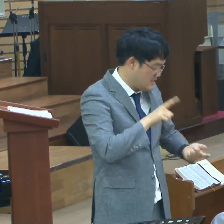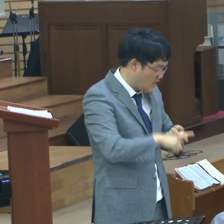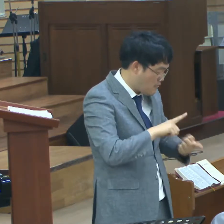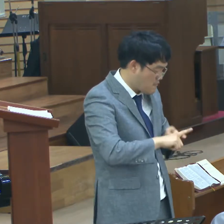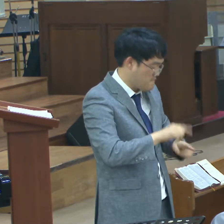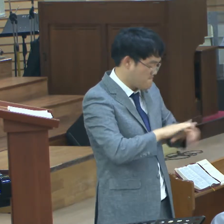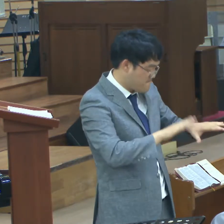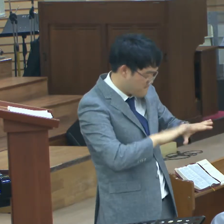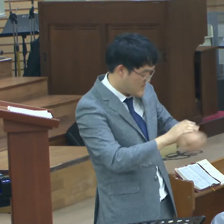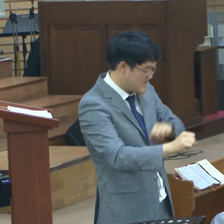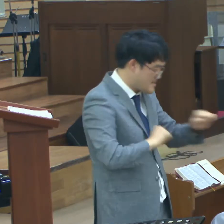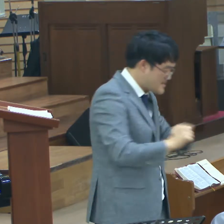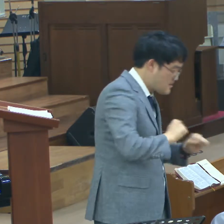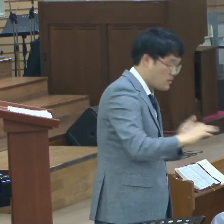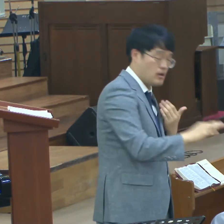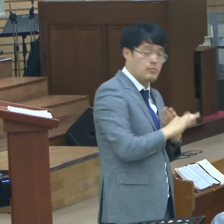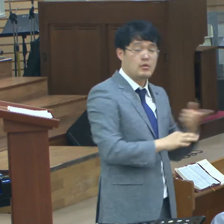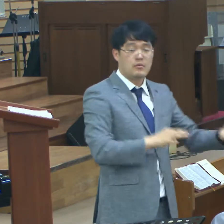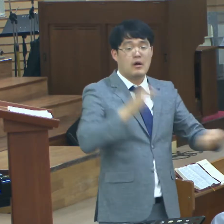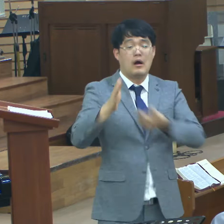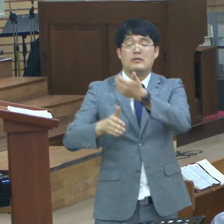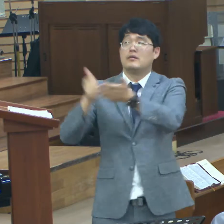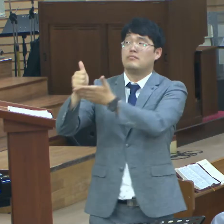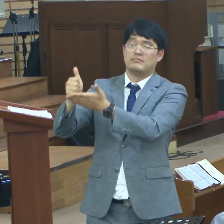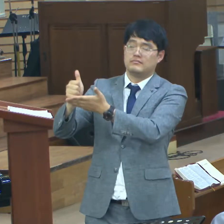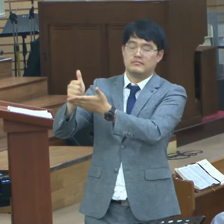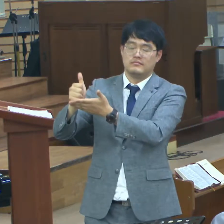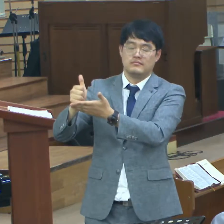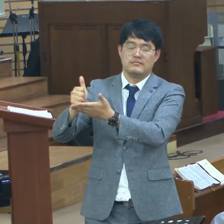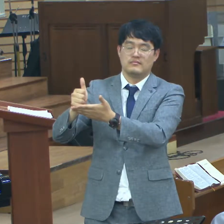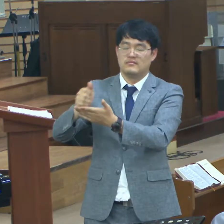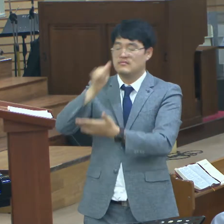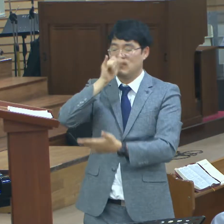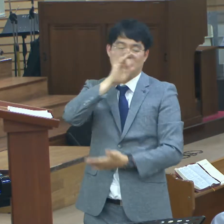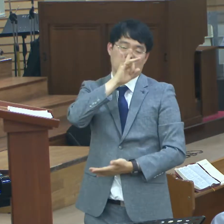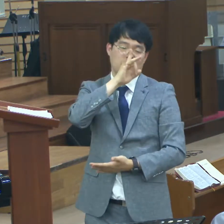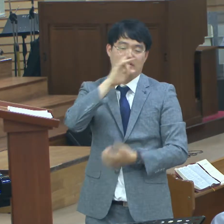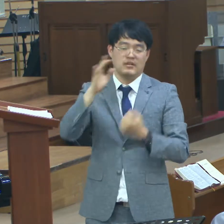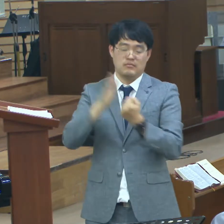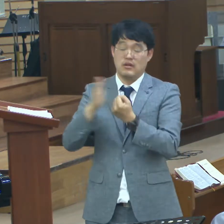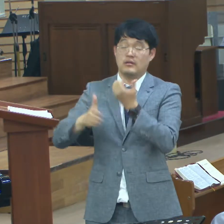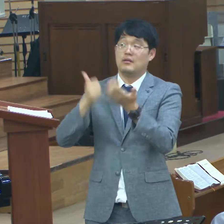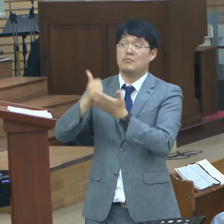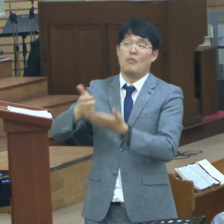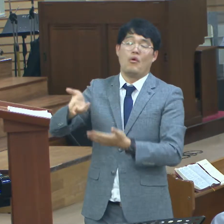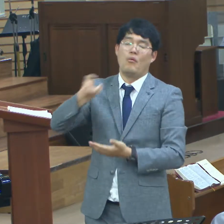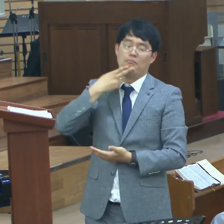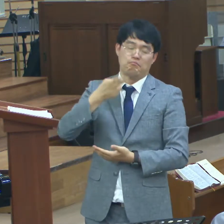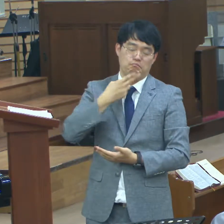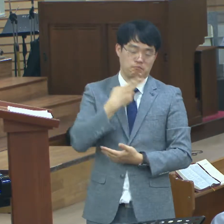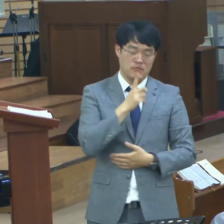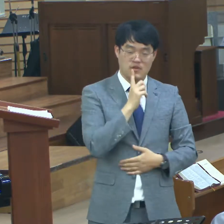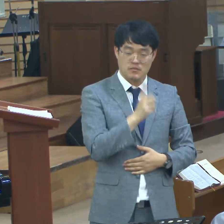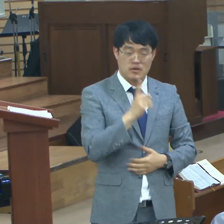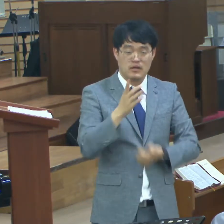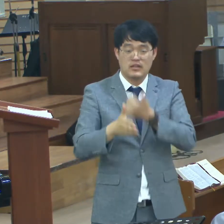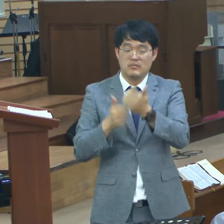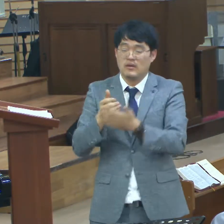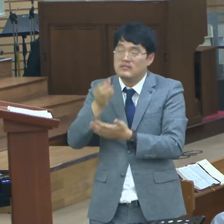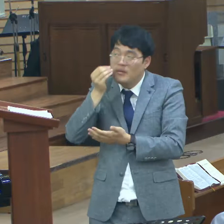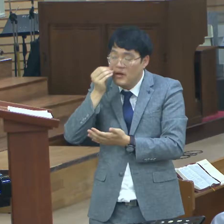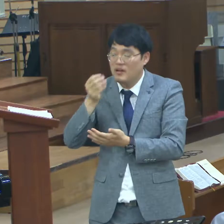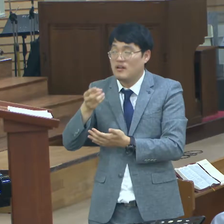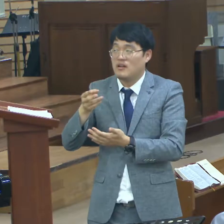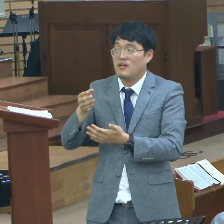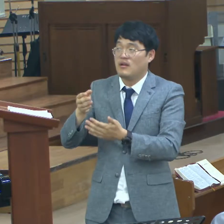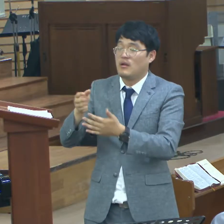아니, 하나님이 정말 계시면 내가 한 거 다 보고 있었는데 나는 큰일 나는 거예요. 하나님이 제발 없어야